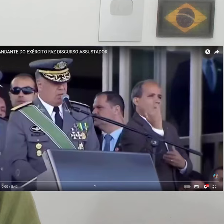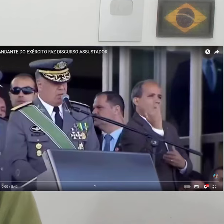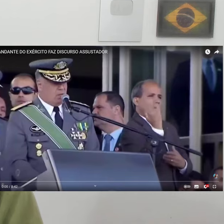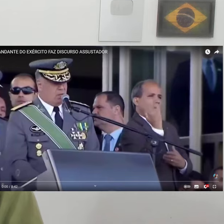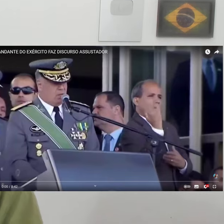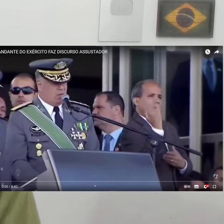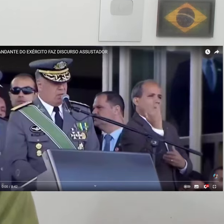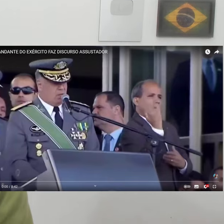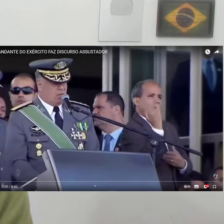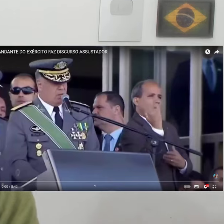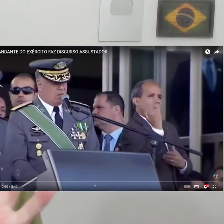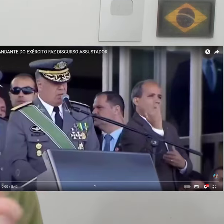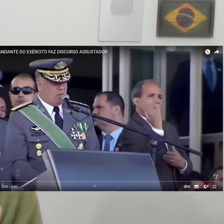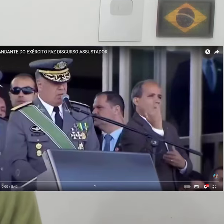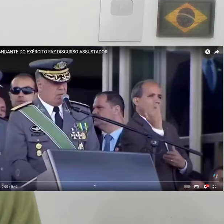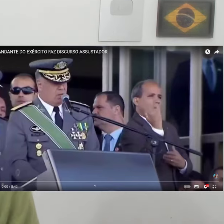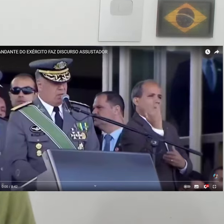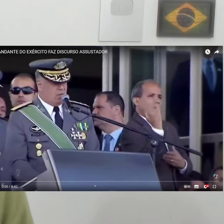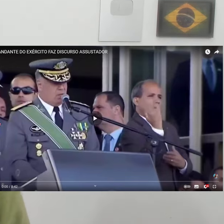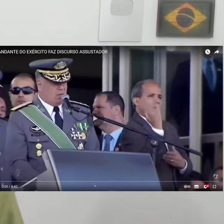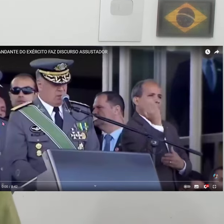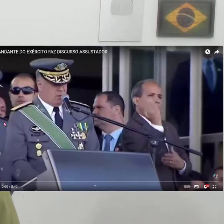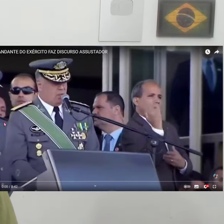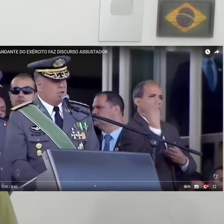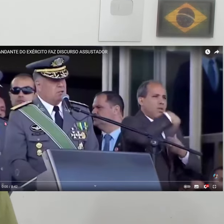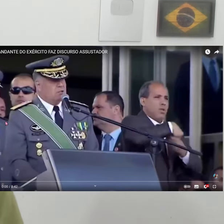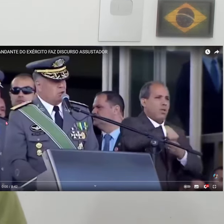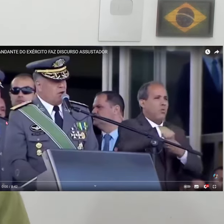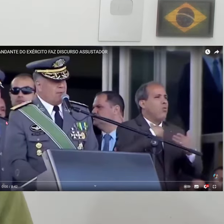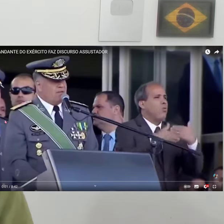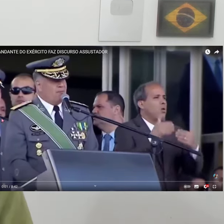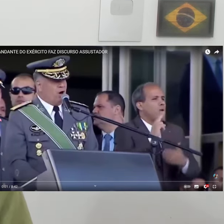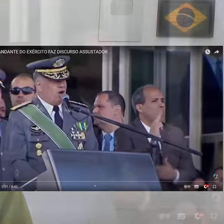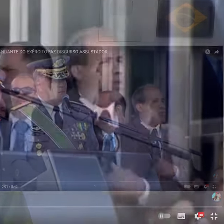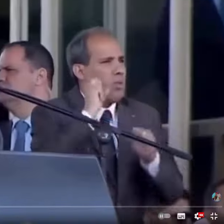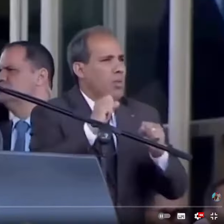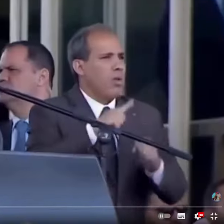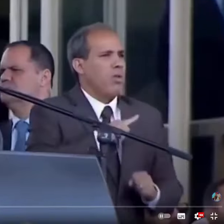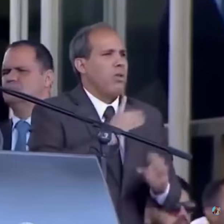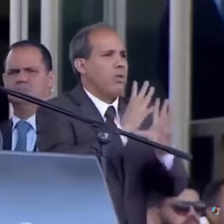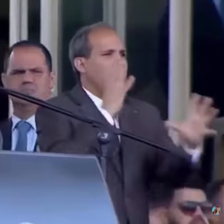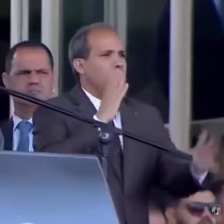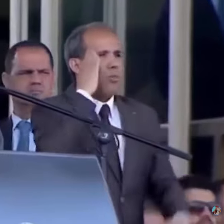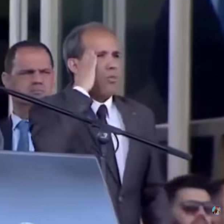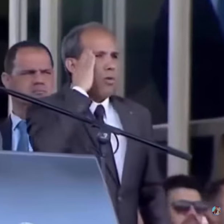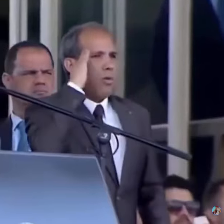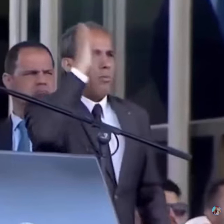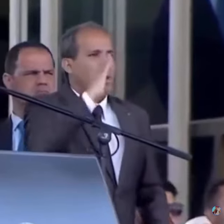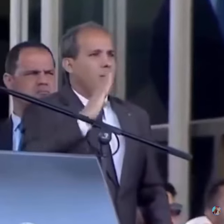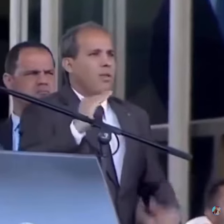ser preso? Melhor não, né? Então retiro o que eu falei. Tropa informa. Brasil!